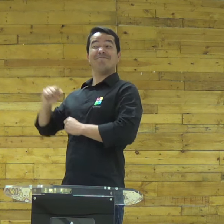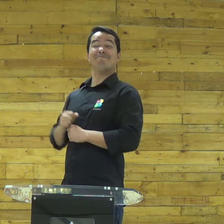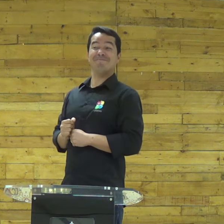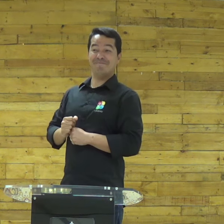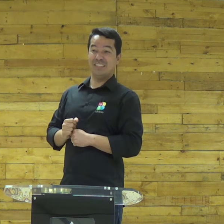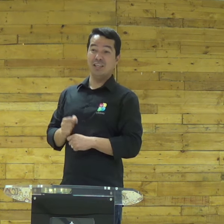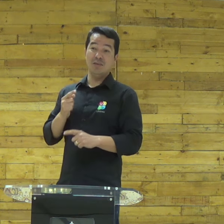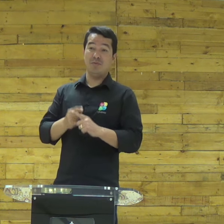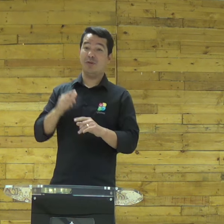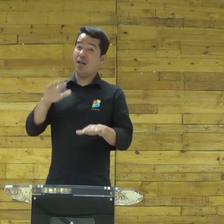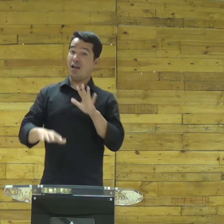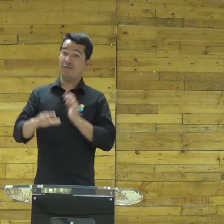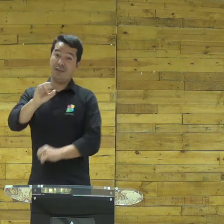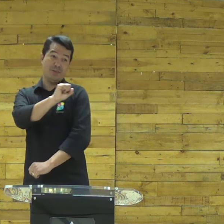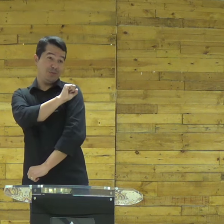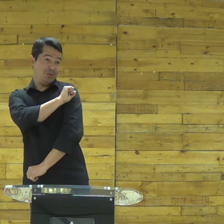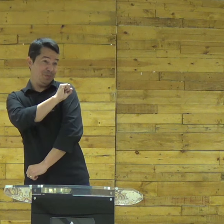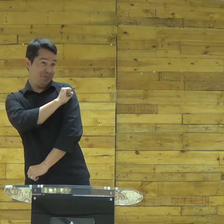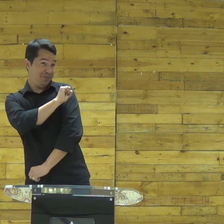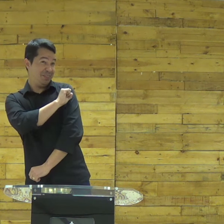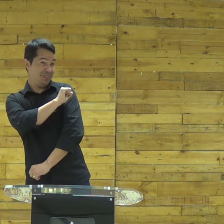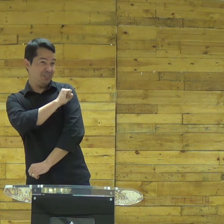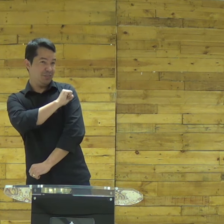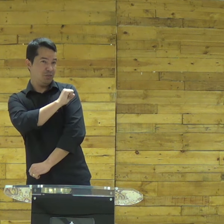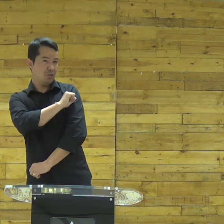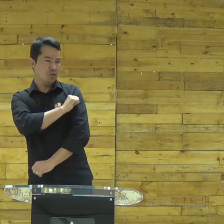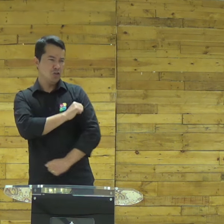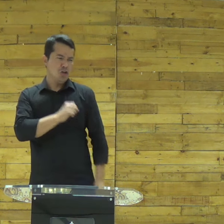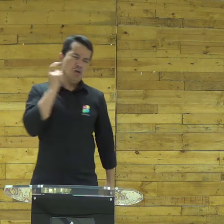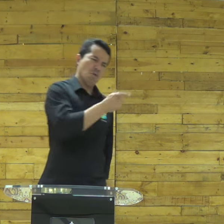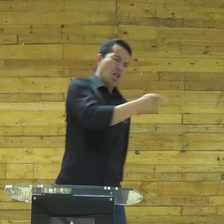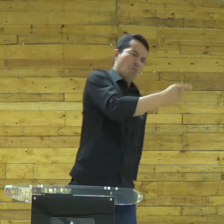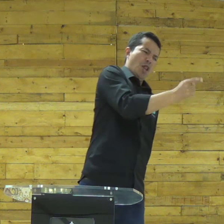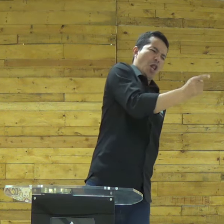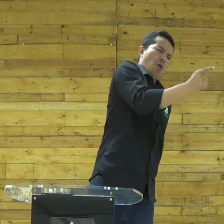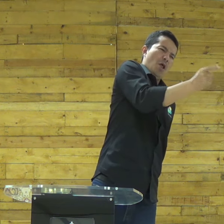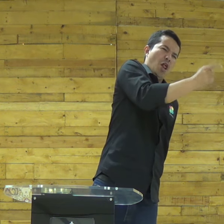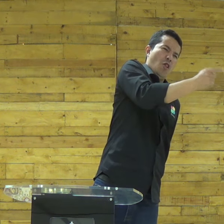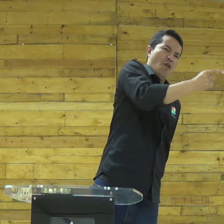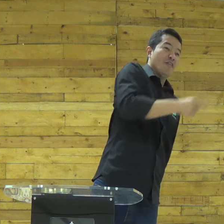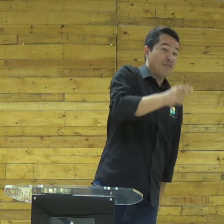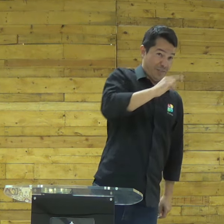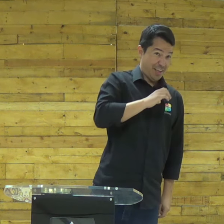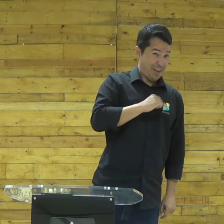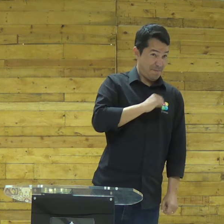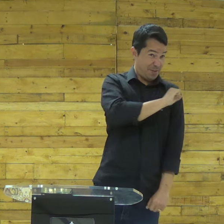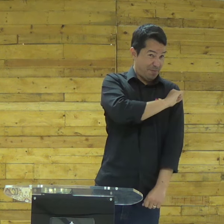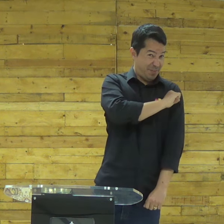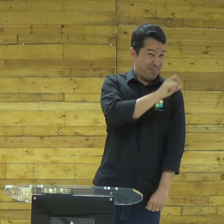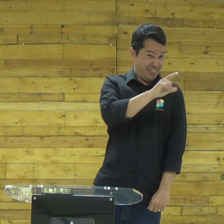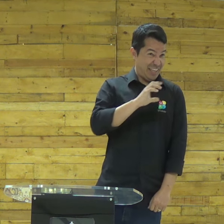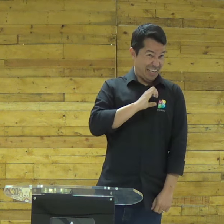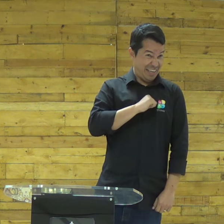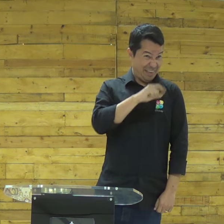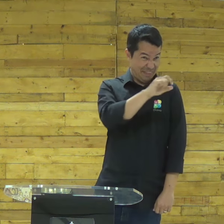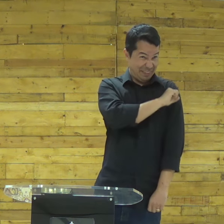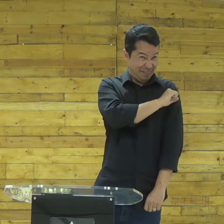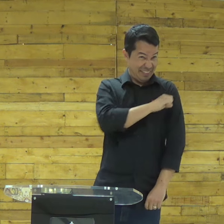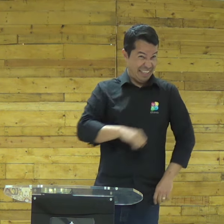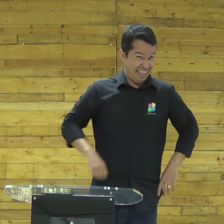o seu inimigo Às vezes tem alguém lá que seu supervisor chega